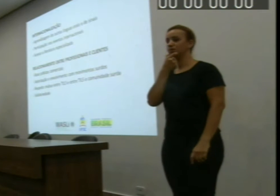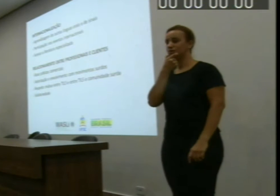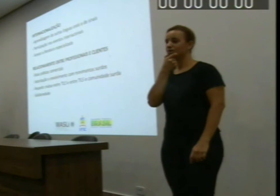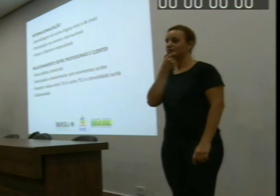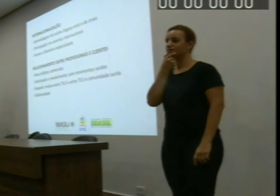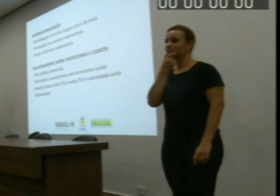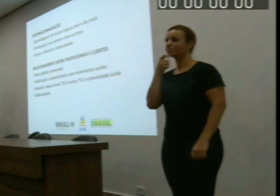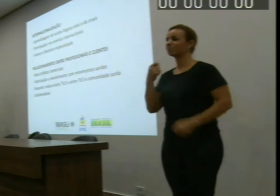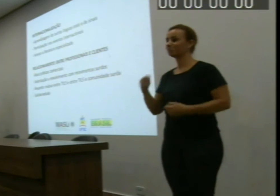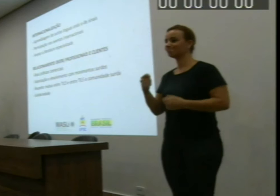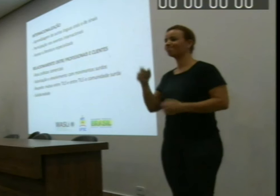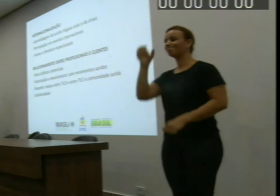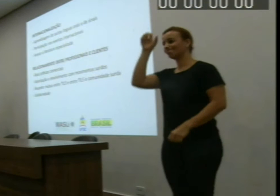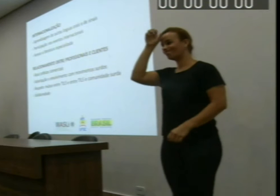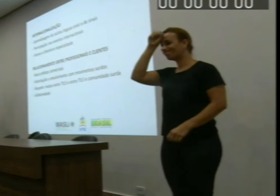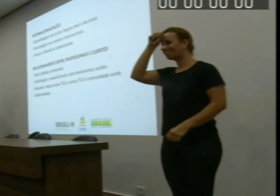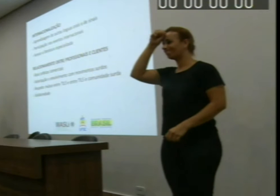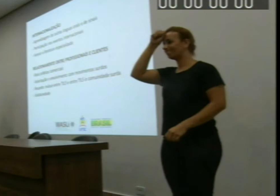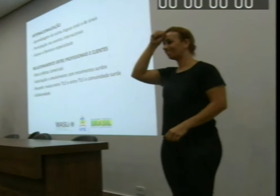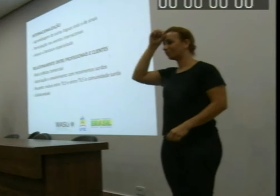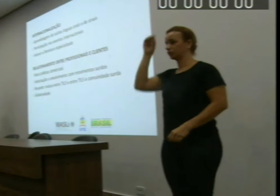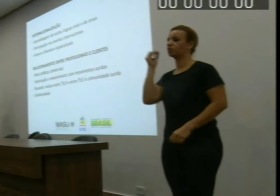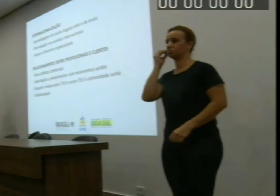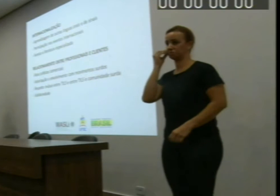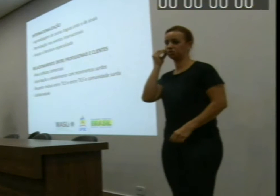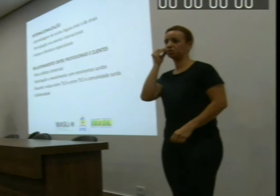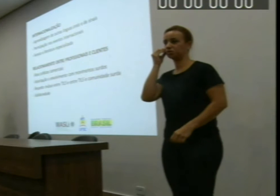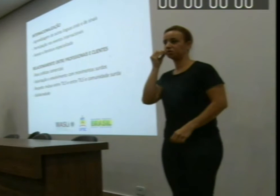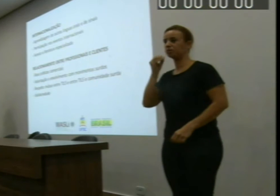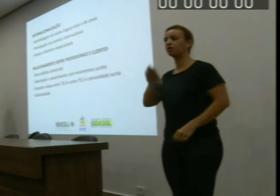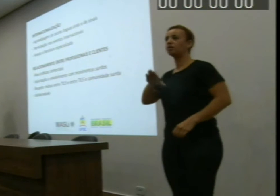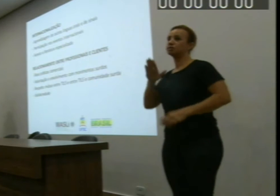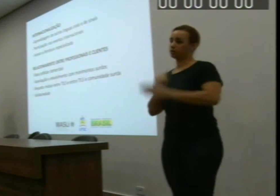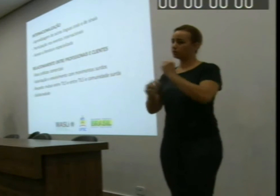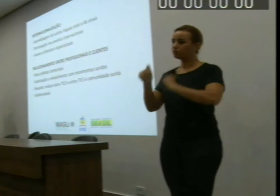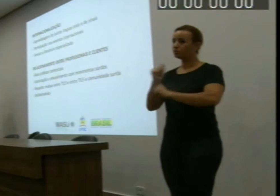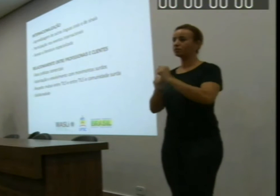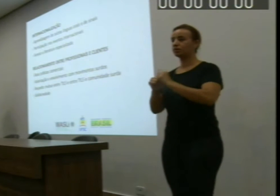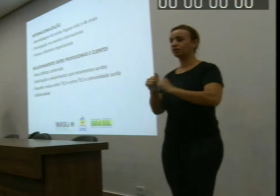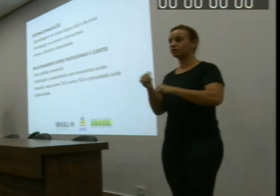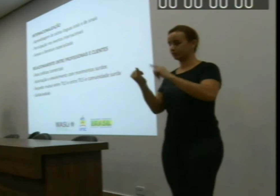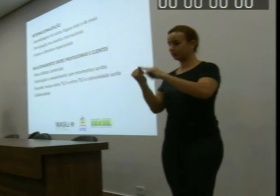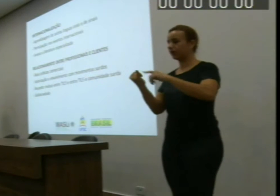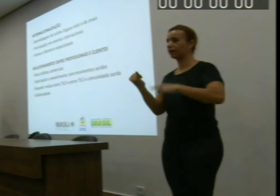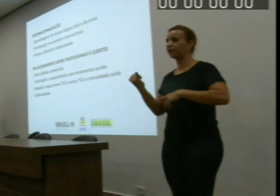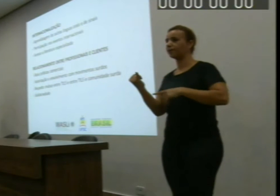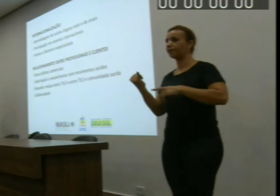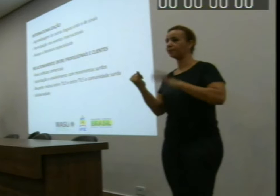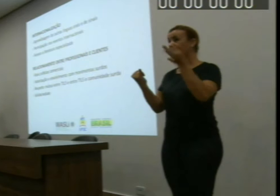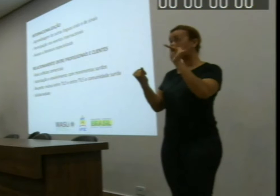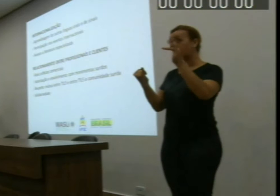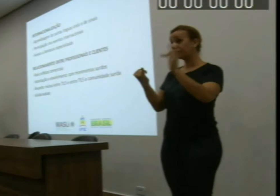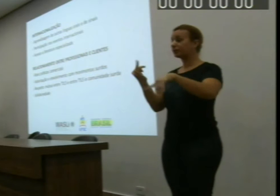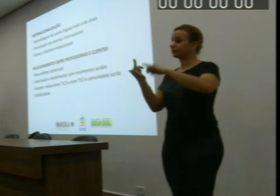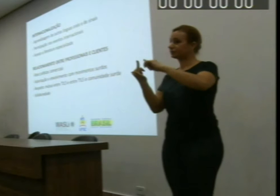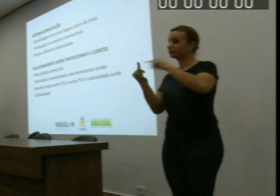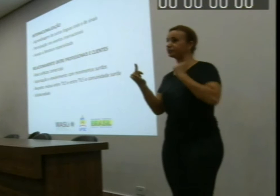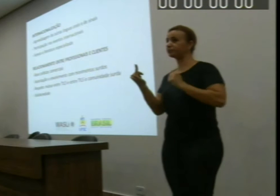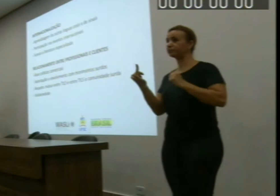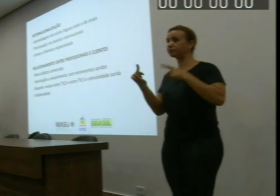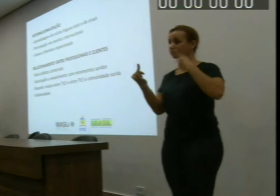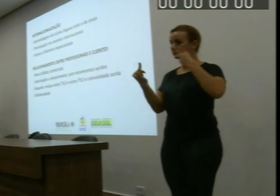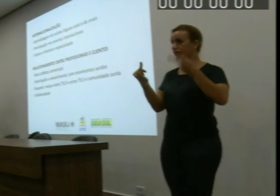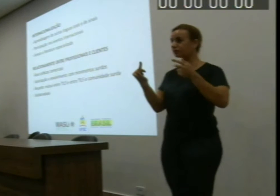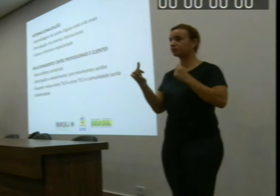é o máximo que a gente vai poder ter algumas experiências ou outras em espanhol que também é uma língua muito falada às vezes num francês que também é uma língua muito